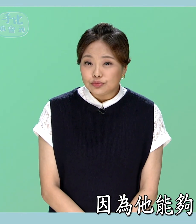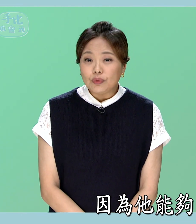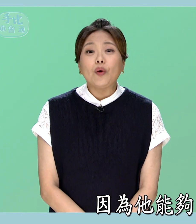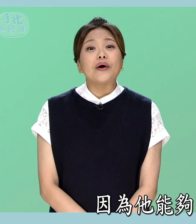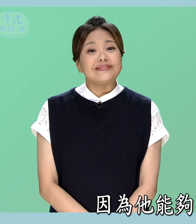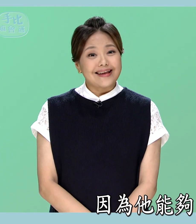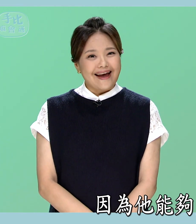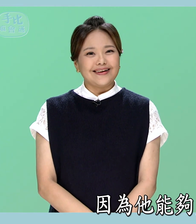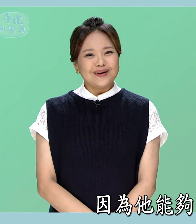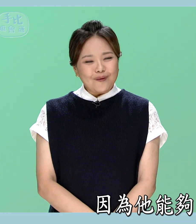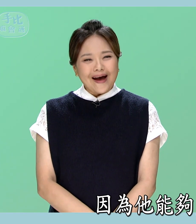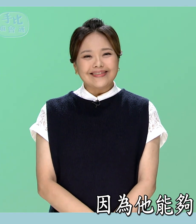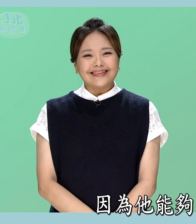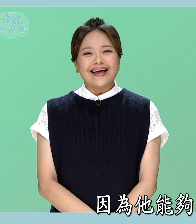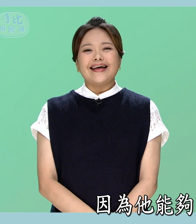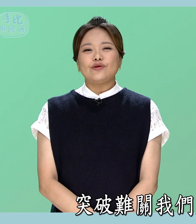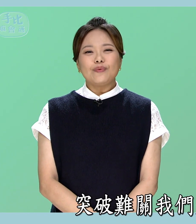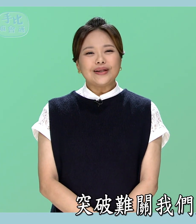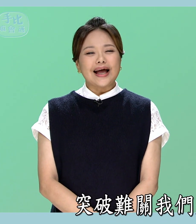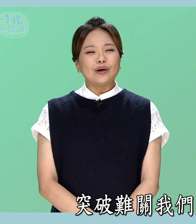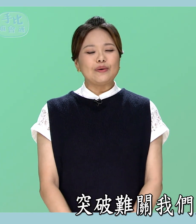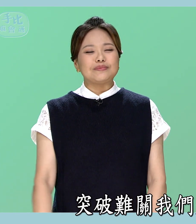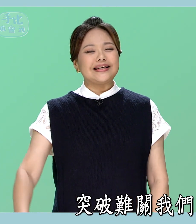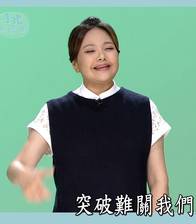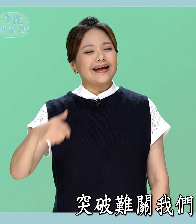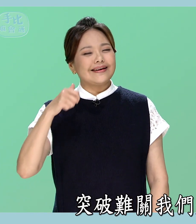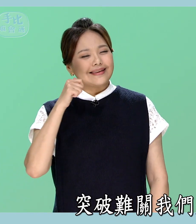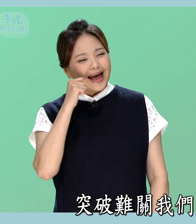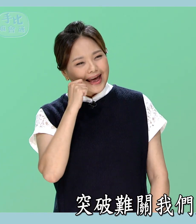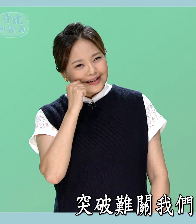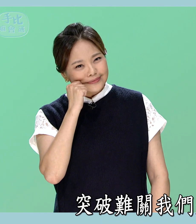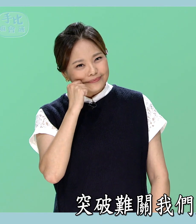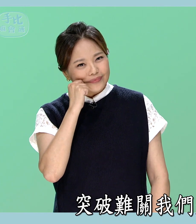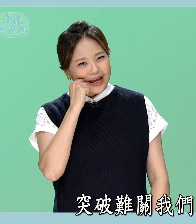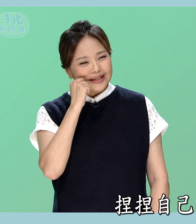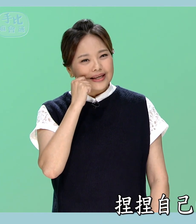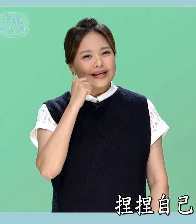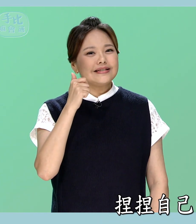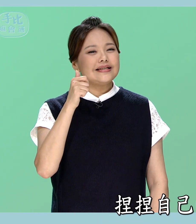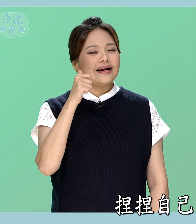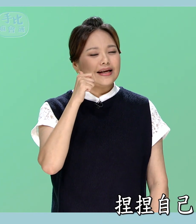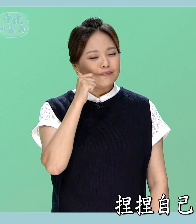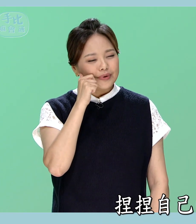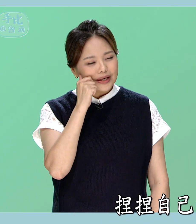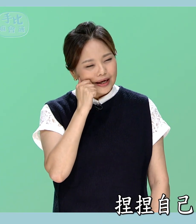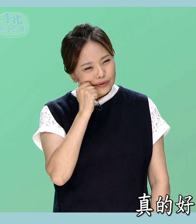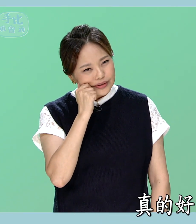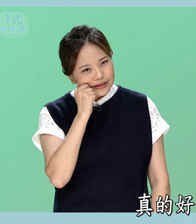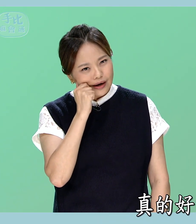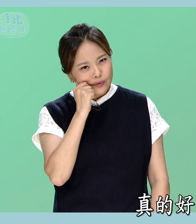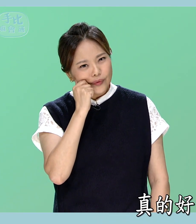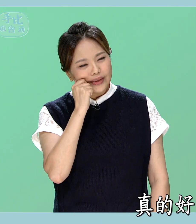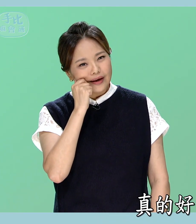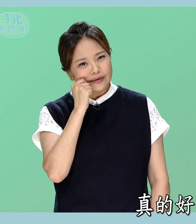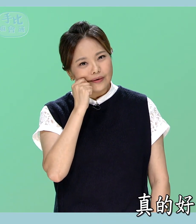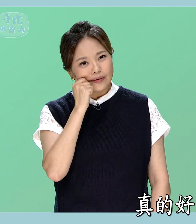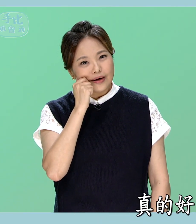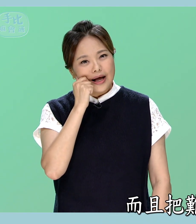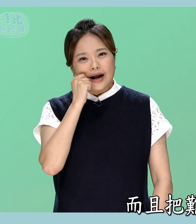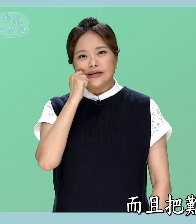破难关，突破难关，我们先打一个难，捏捏自己的脸皮，哎呦，真的好困难哦，而且要